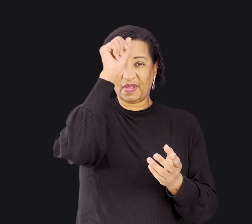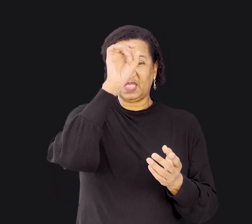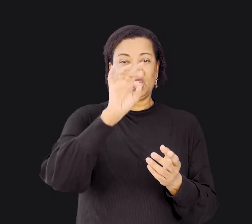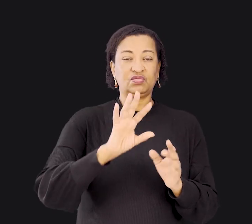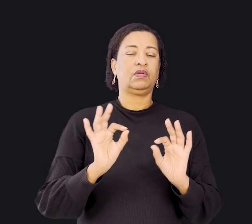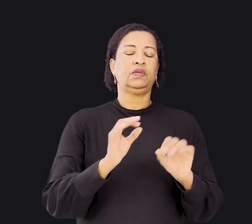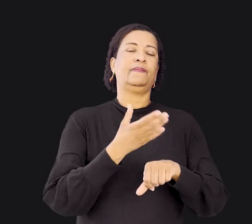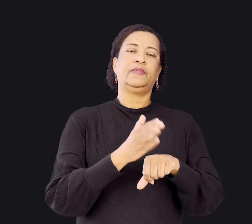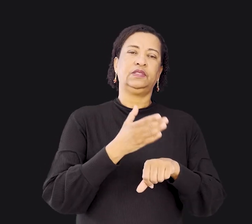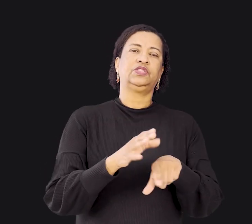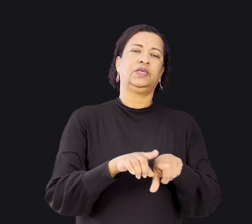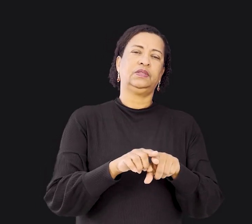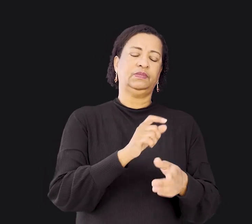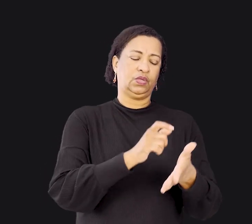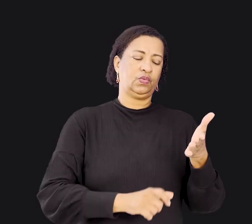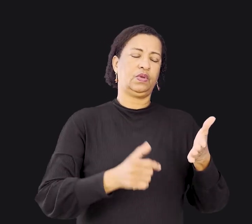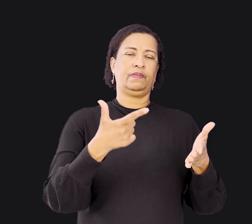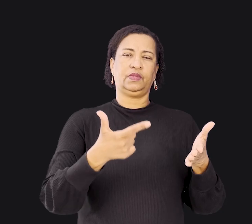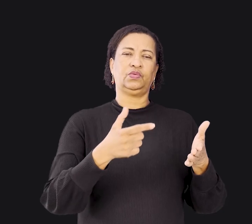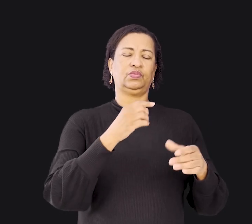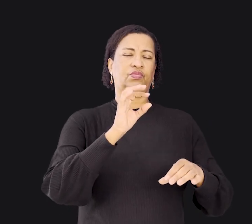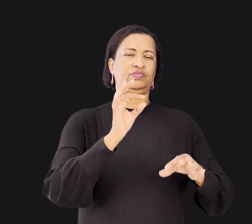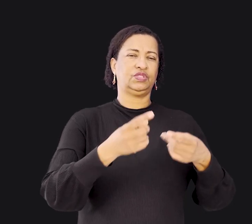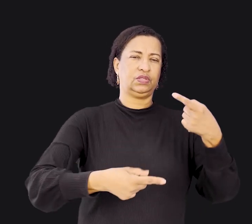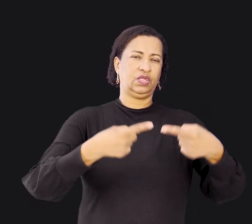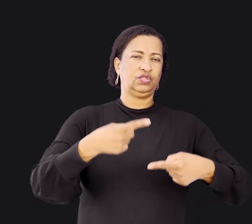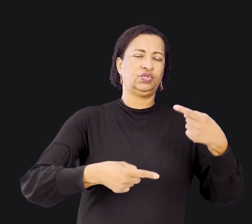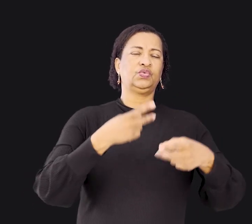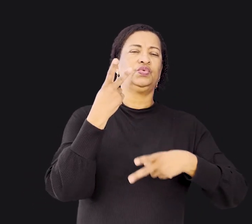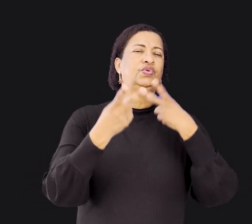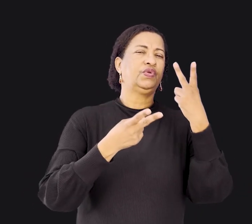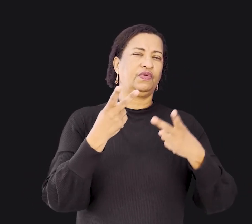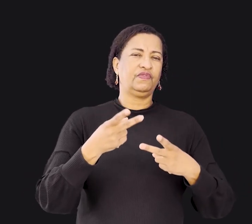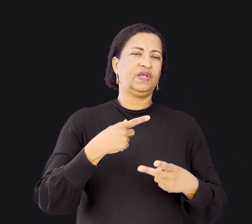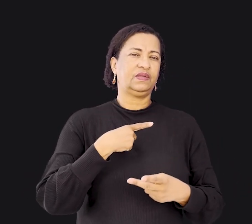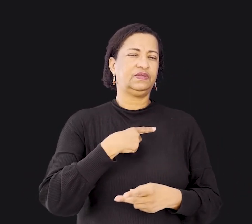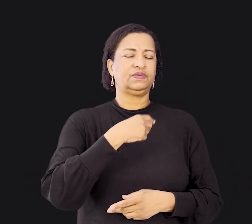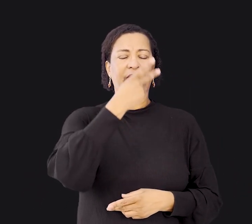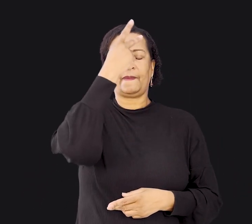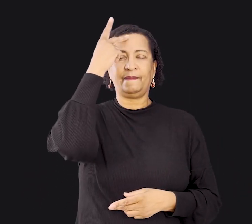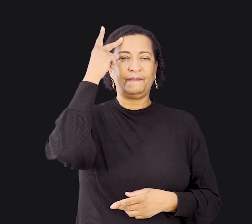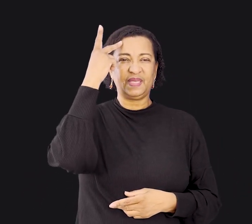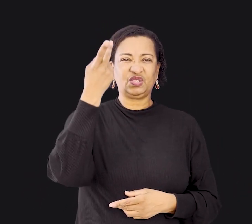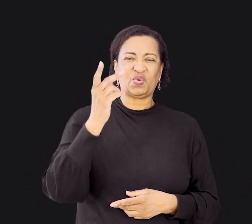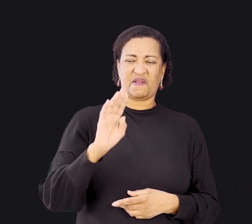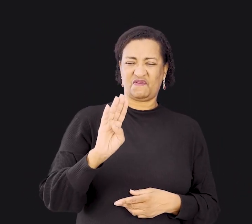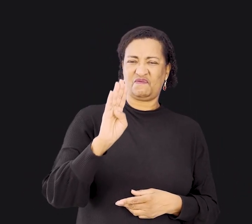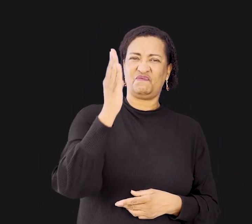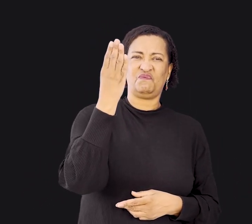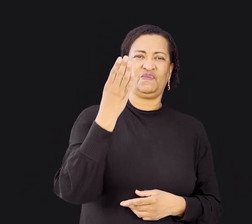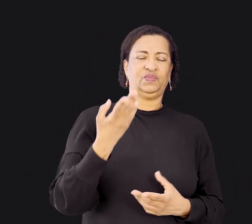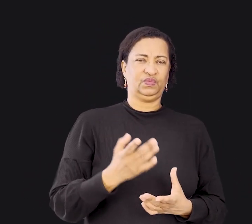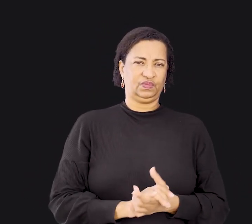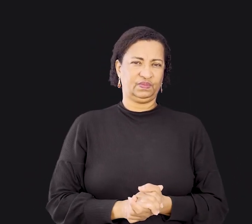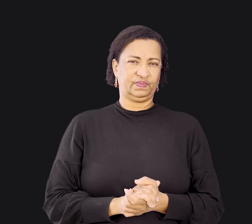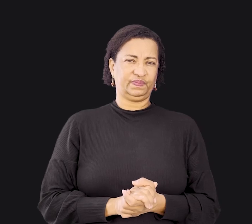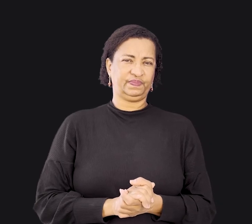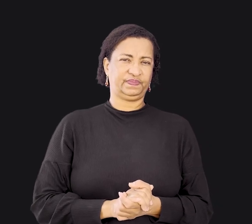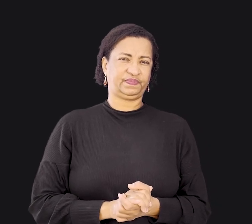No capítulo 2 ele discute o que costumamos chamar de pessoa de 2 caras e pessoa verdadeira. Ele diz que se